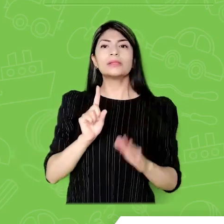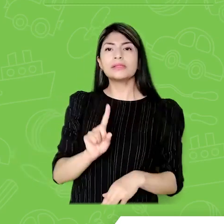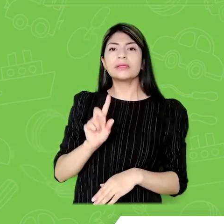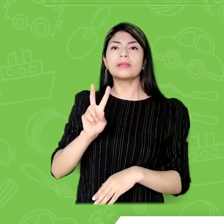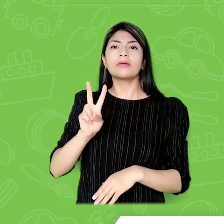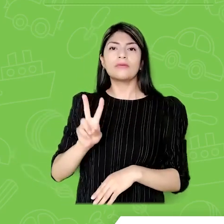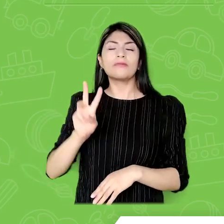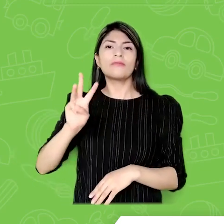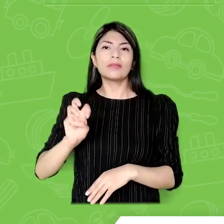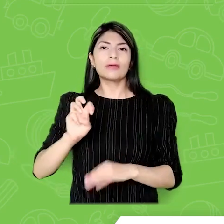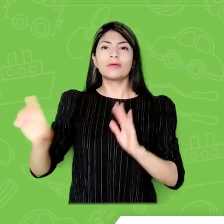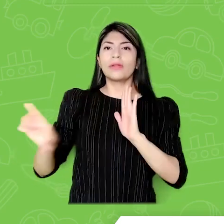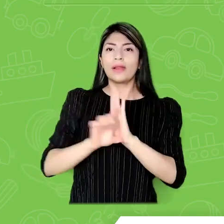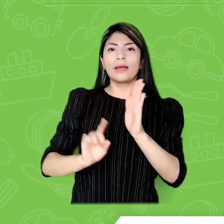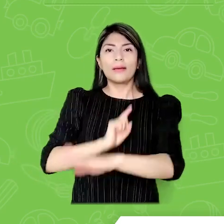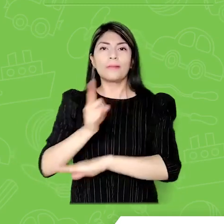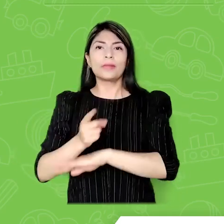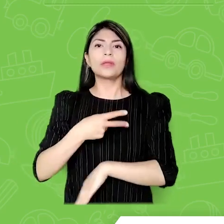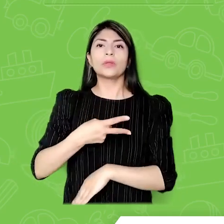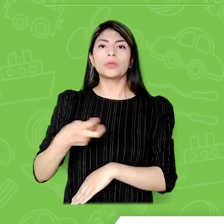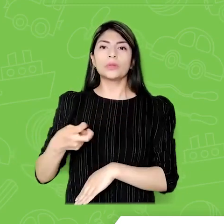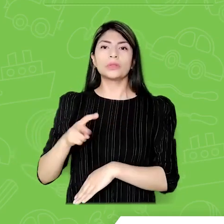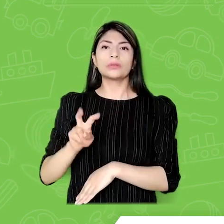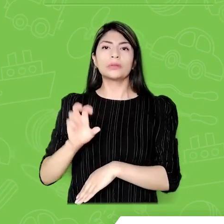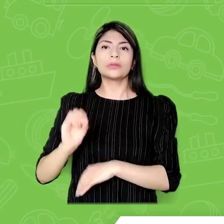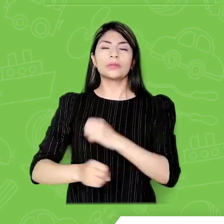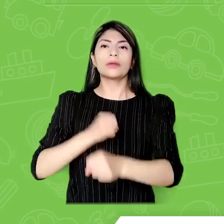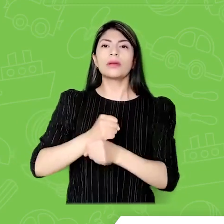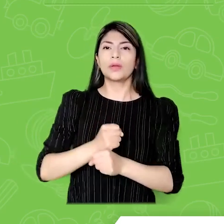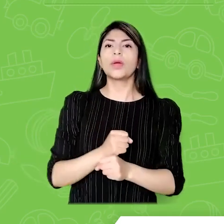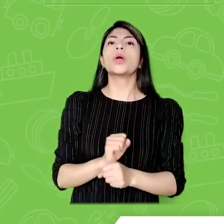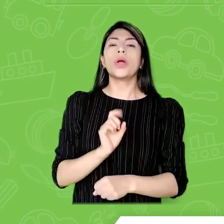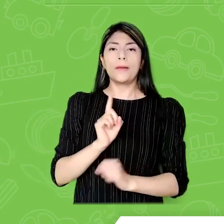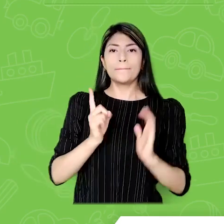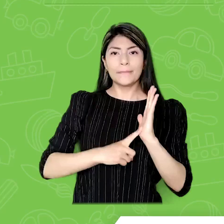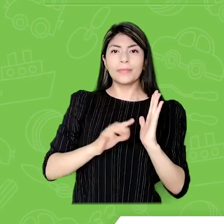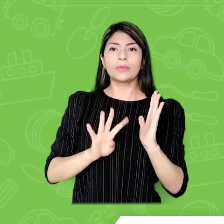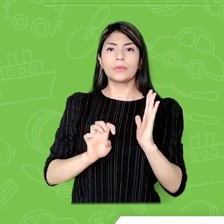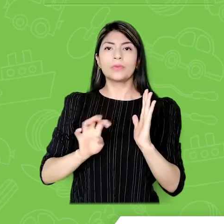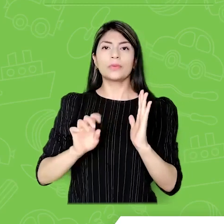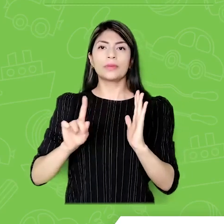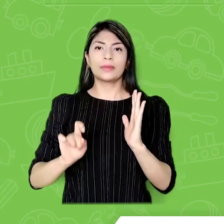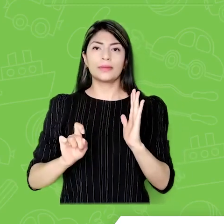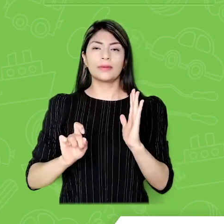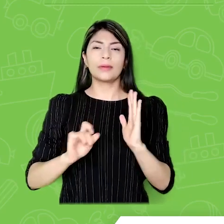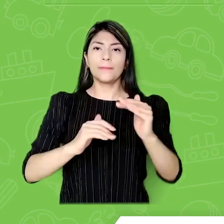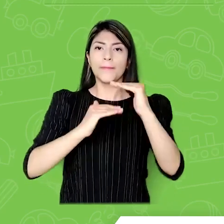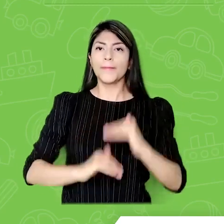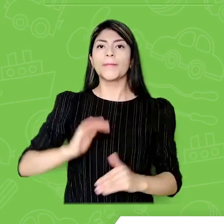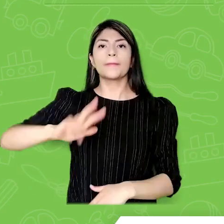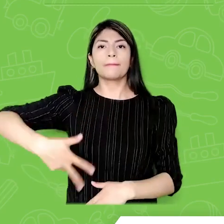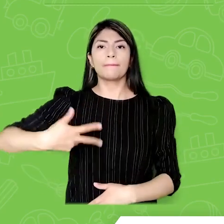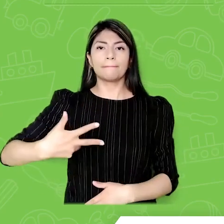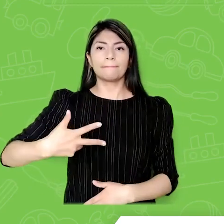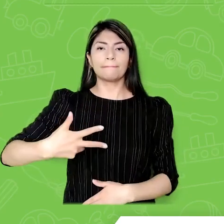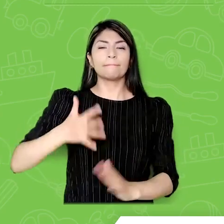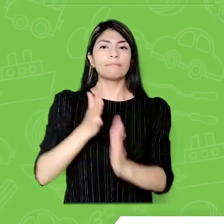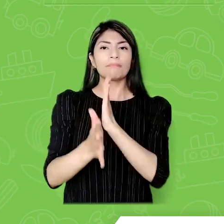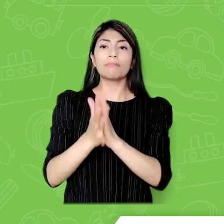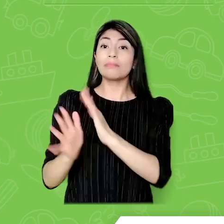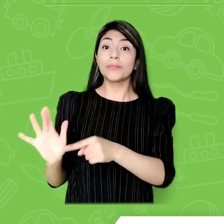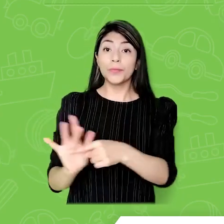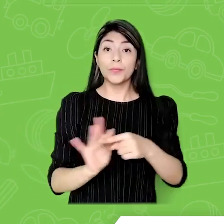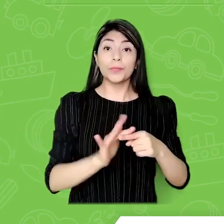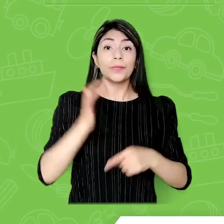Estatutaria 270 de 1996. Parágrafo 3. El ejercicio de las profesiones